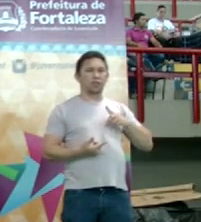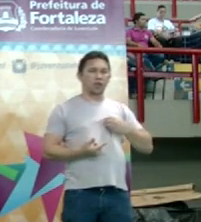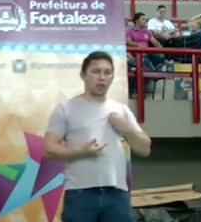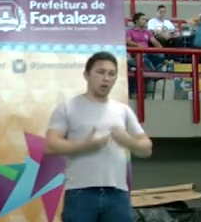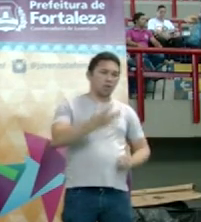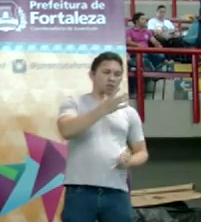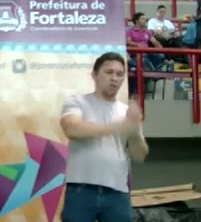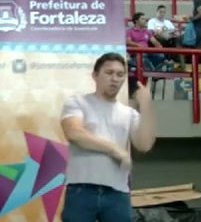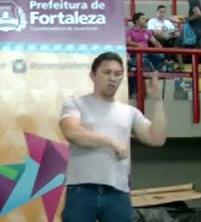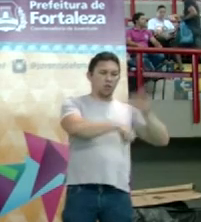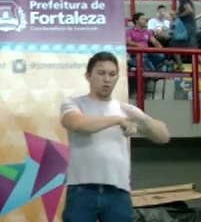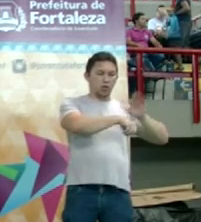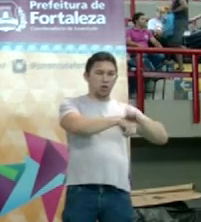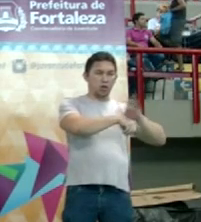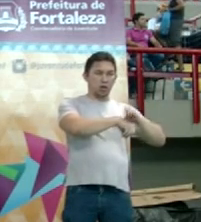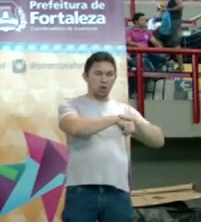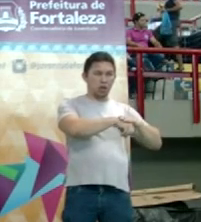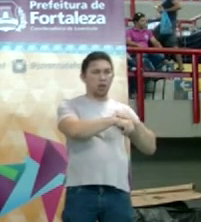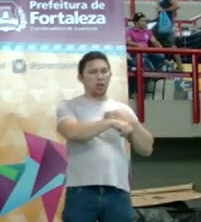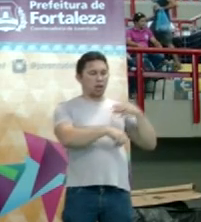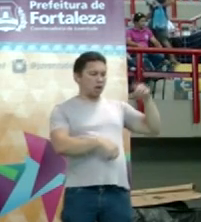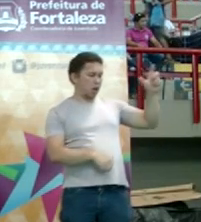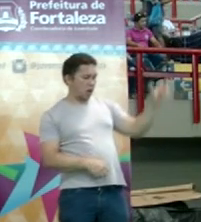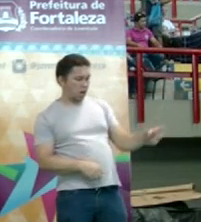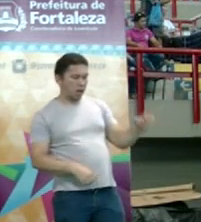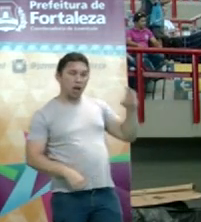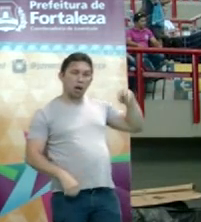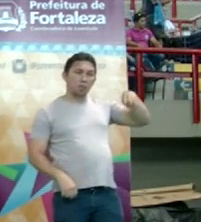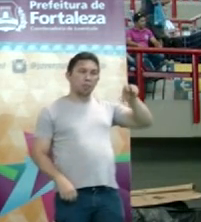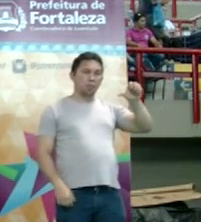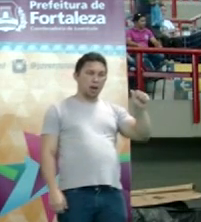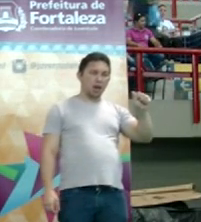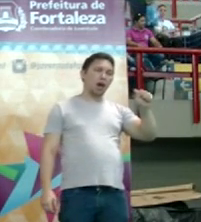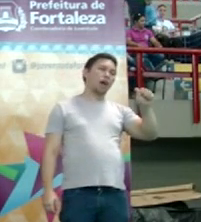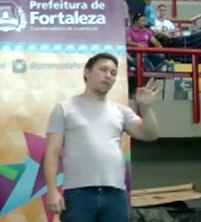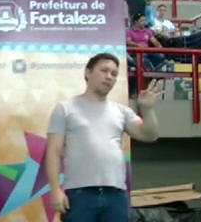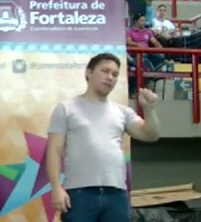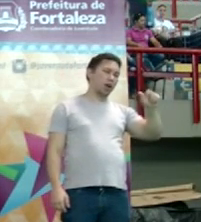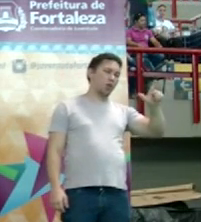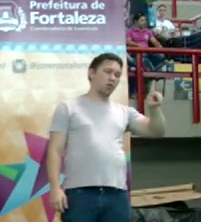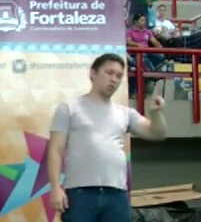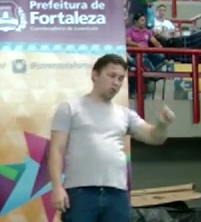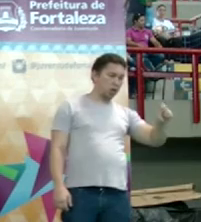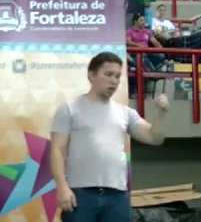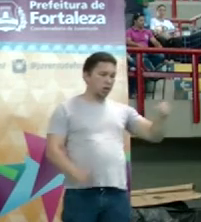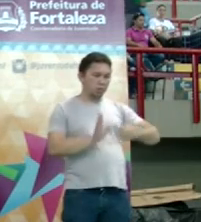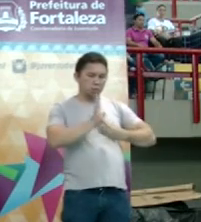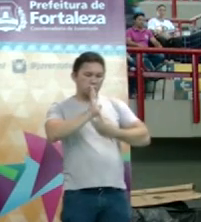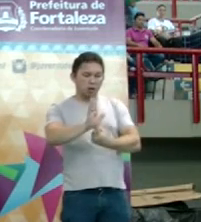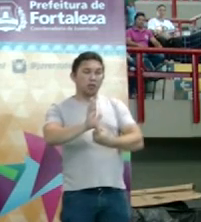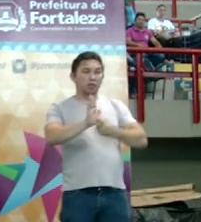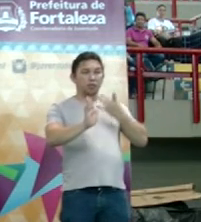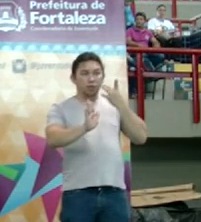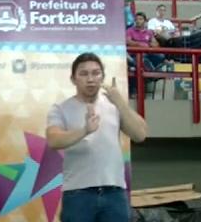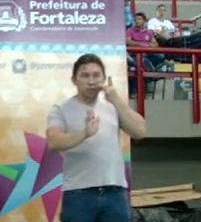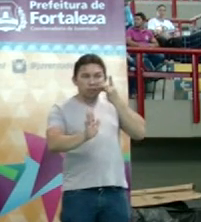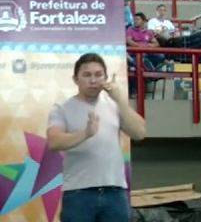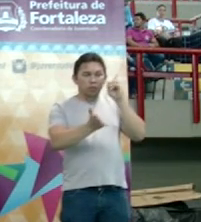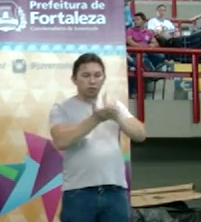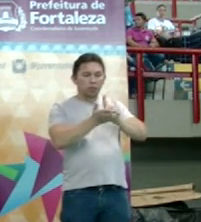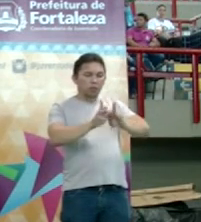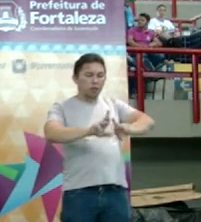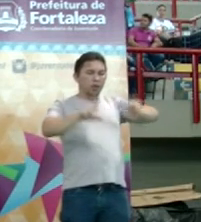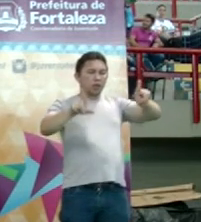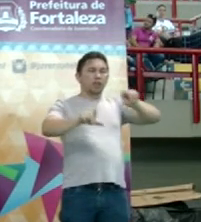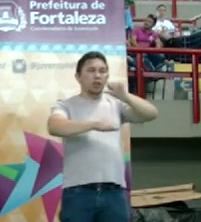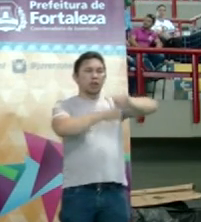ela foi criada, a princípio, a Mafalda, com o intuito de retratar a realidade das